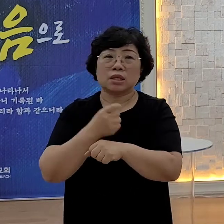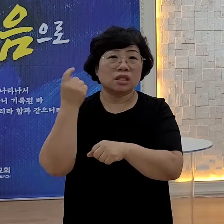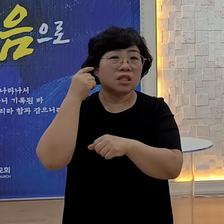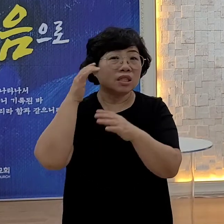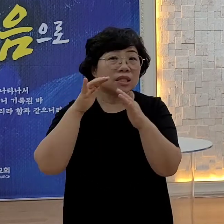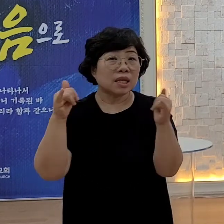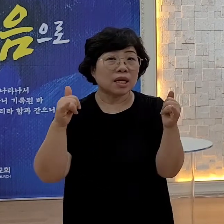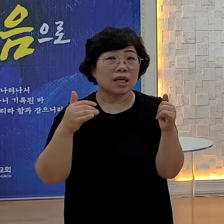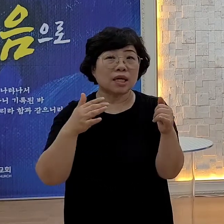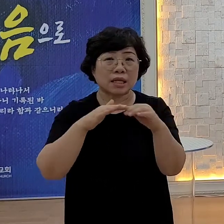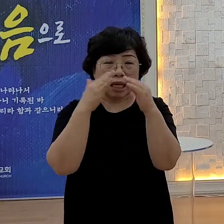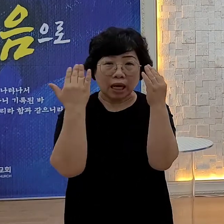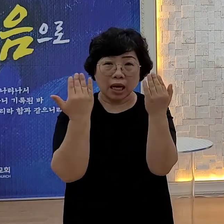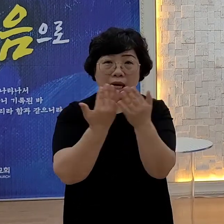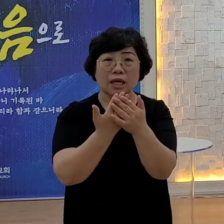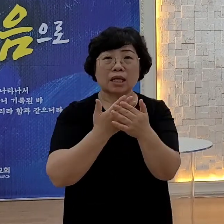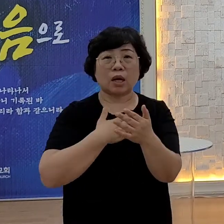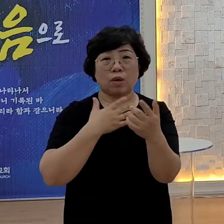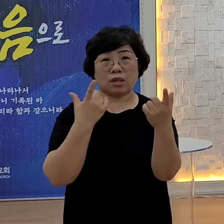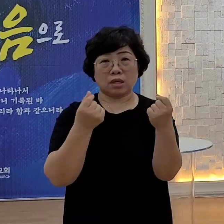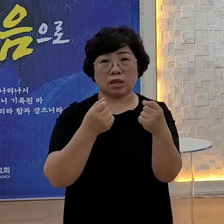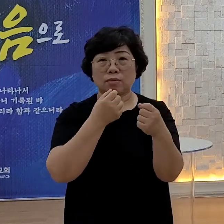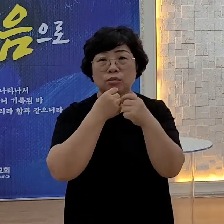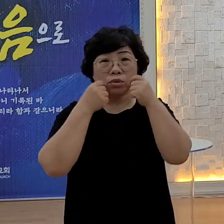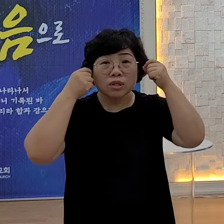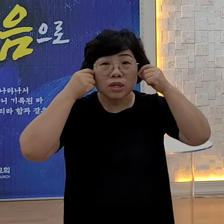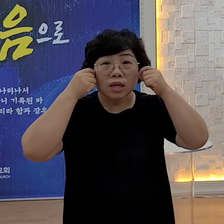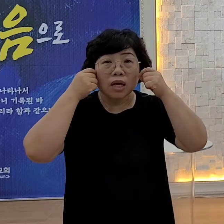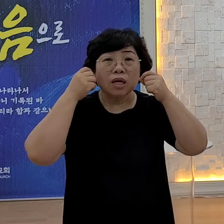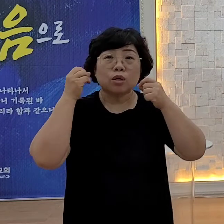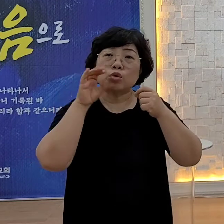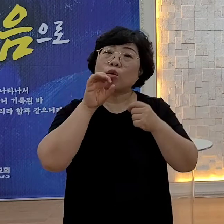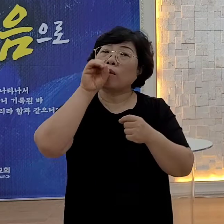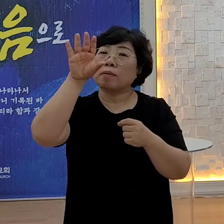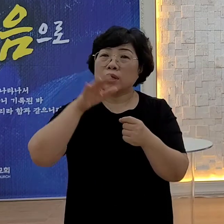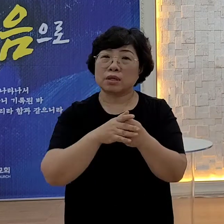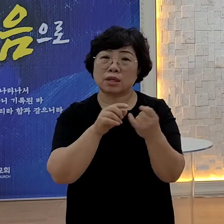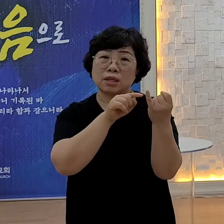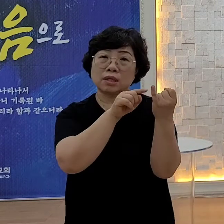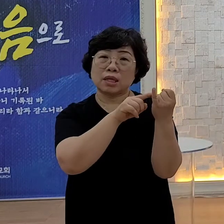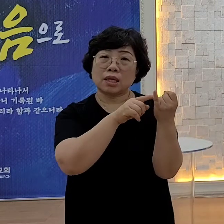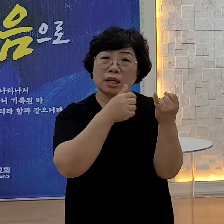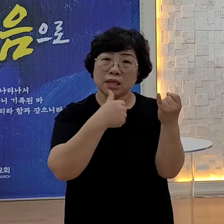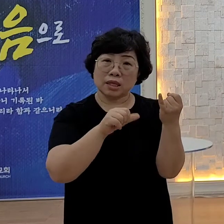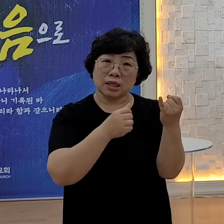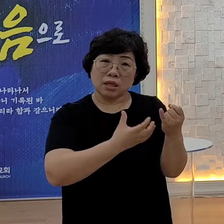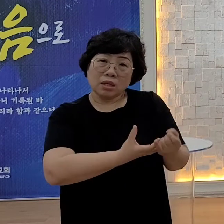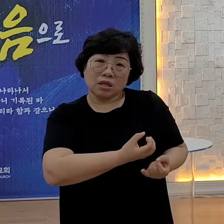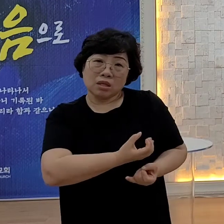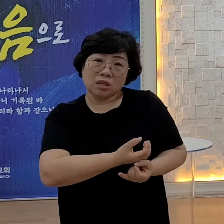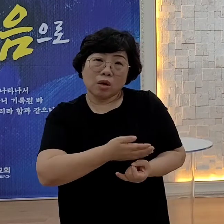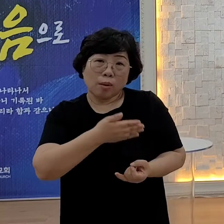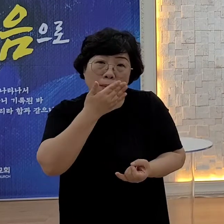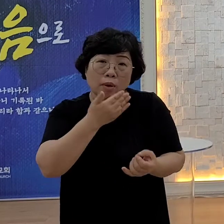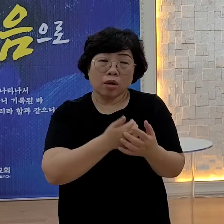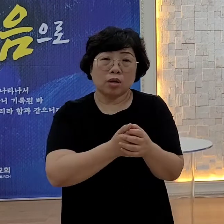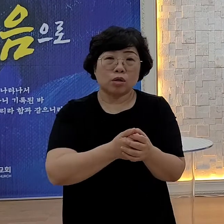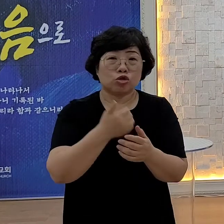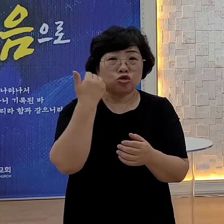하시니 듣는 자가 다 나와 함께 웃으리로다. 또 이르되 사라가